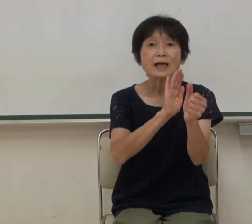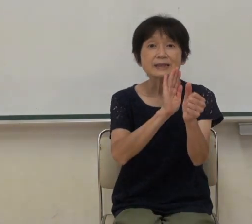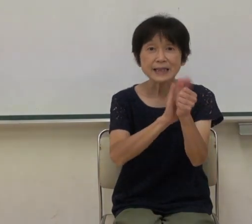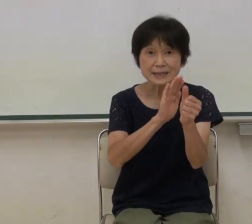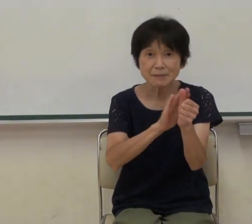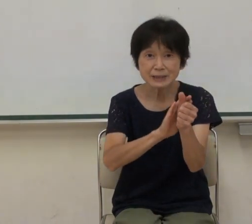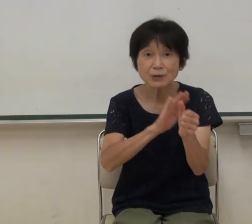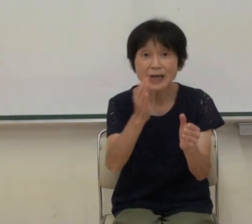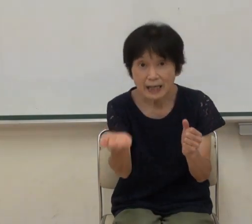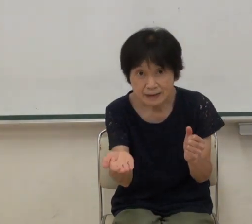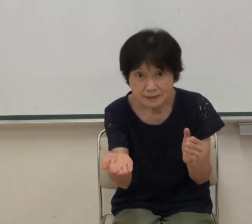助けましょうか？